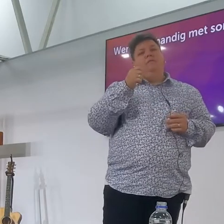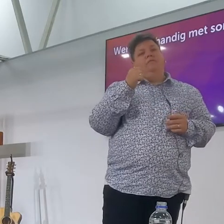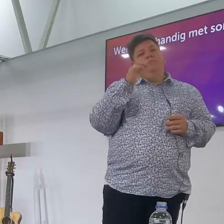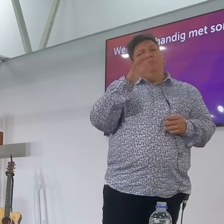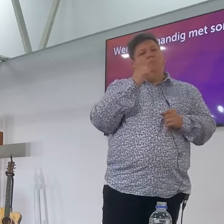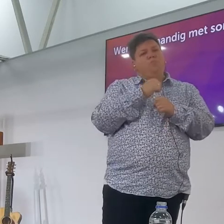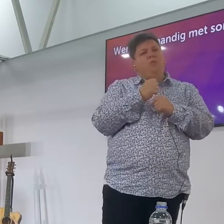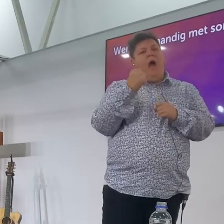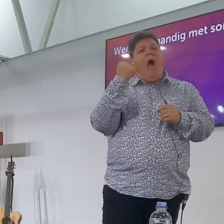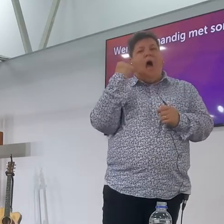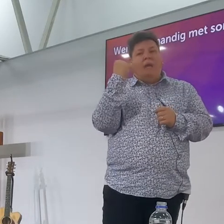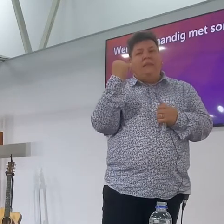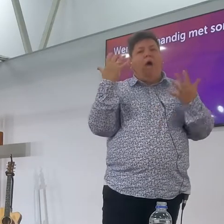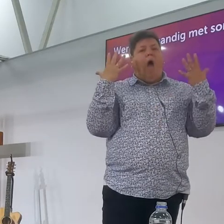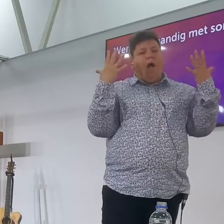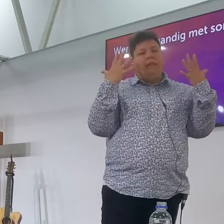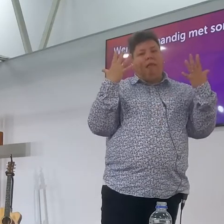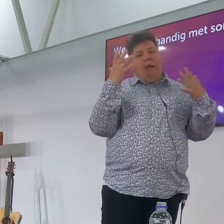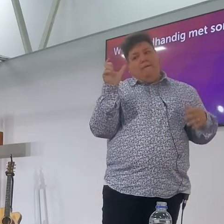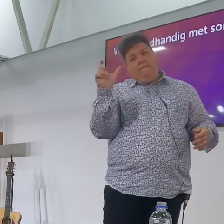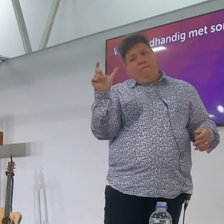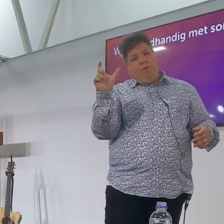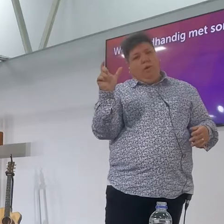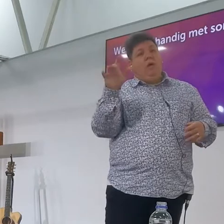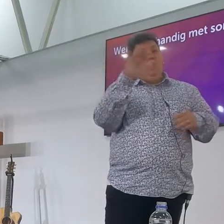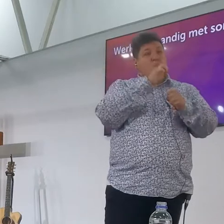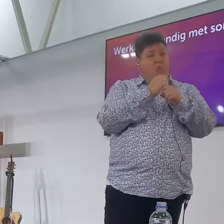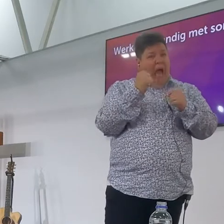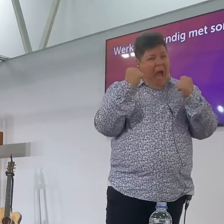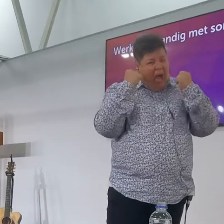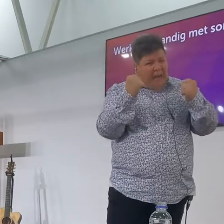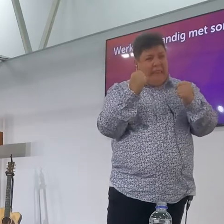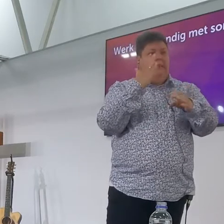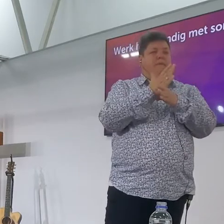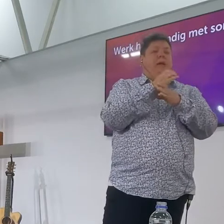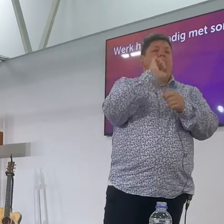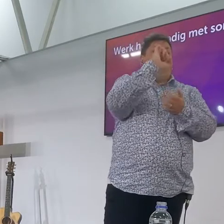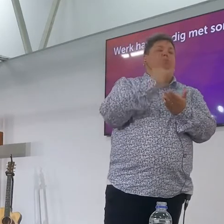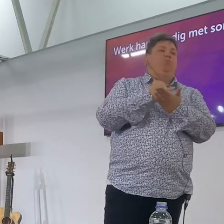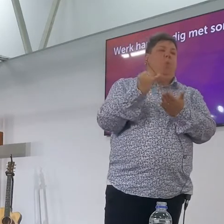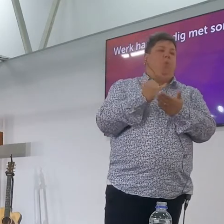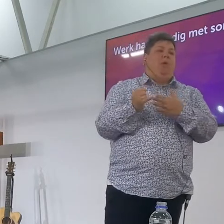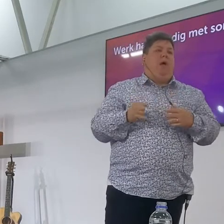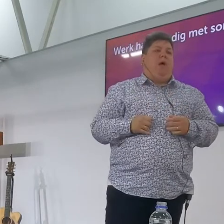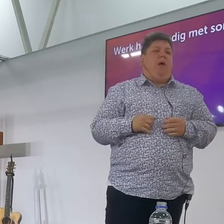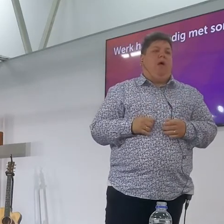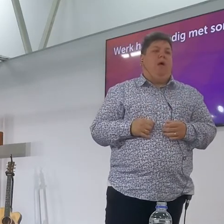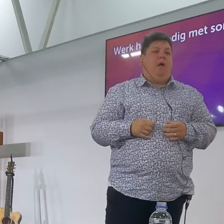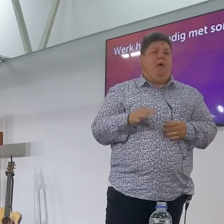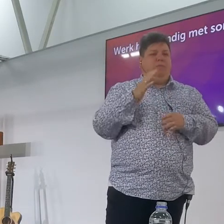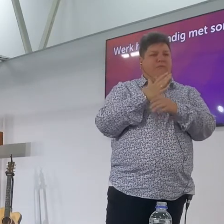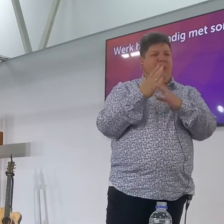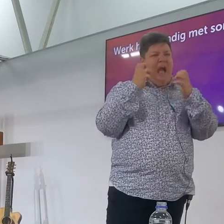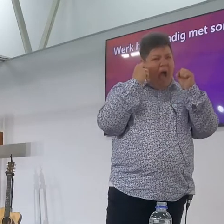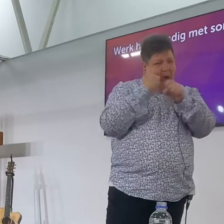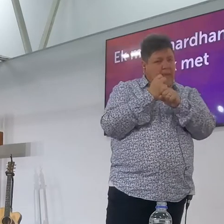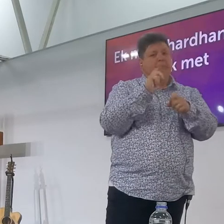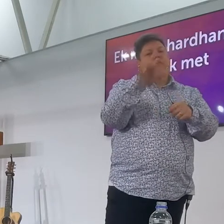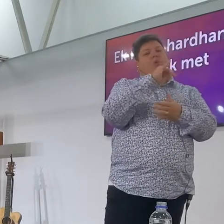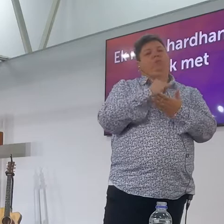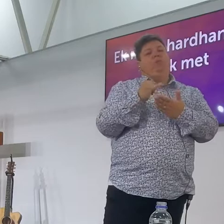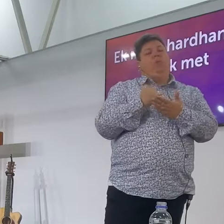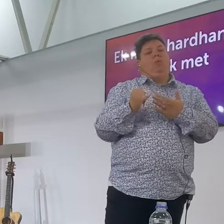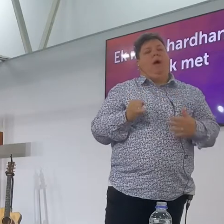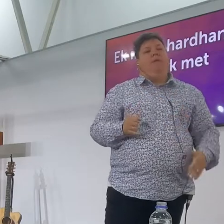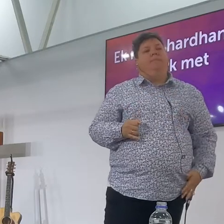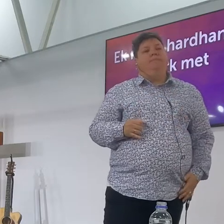asseblief. Hardhandig. Werk hardhandig met jou sonde. Sê gou-gou weer hardhandig. Hardhandig. Nou ek